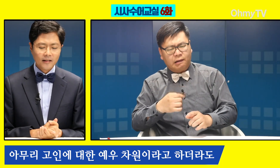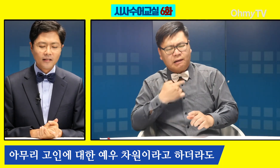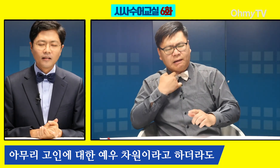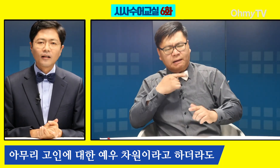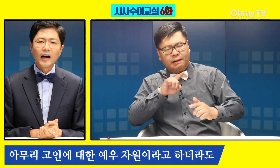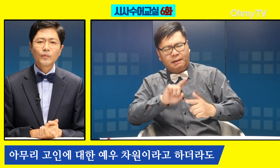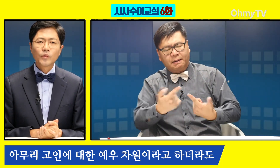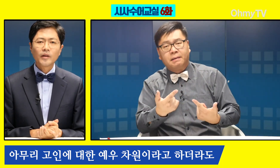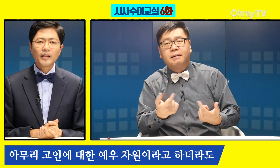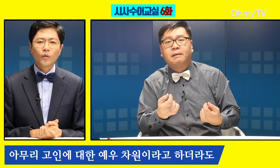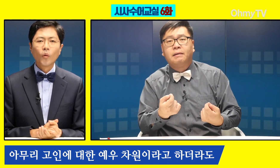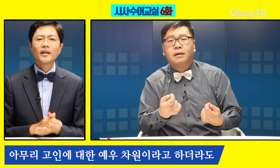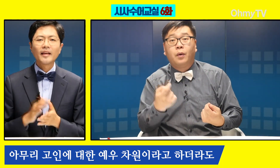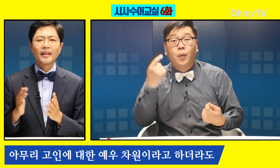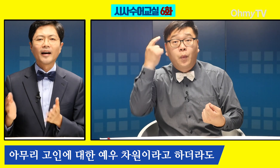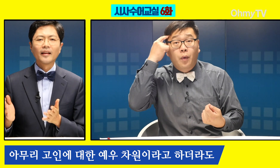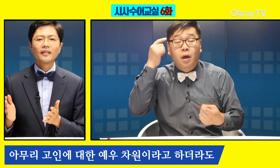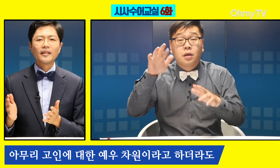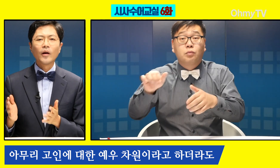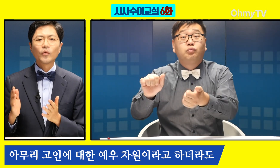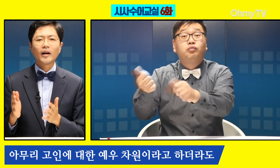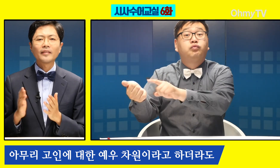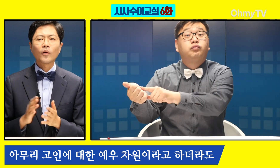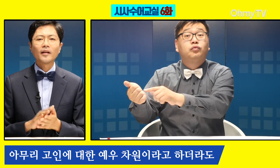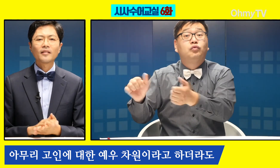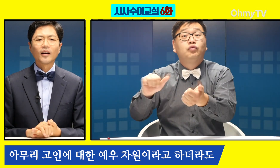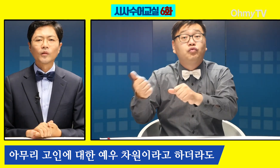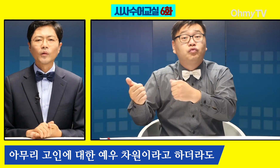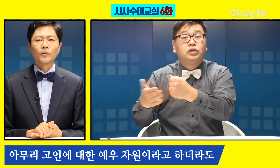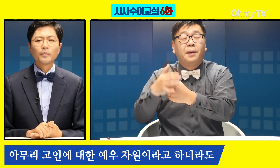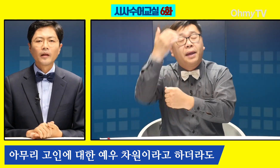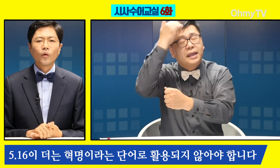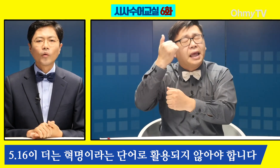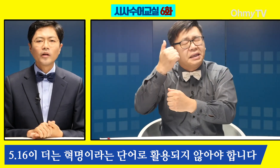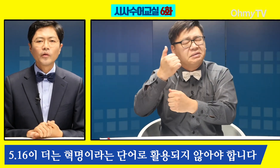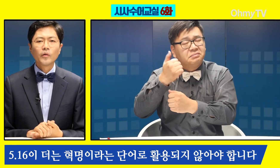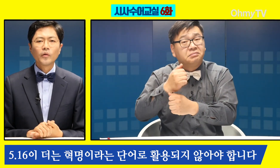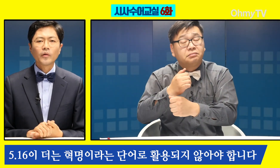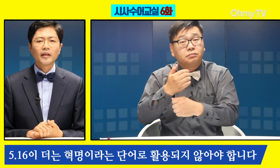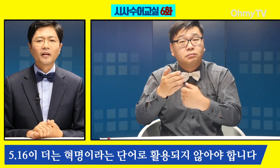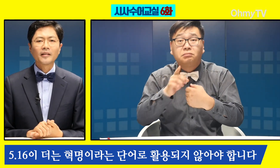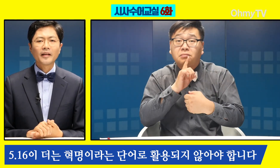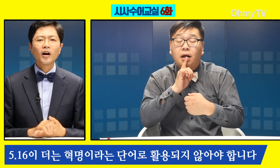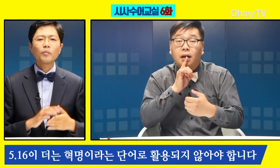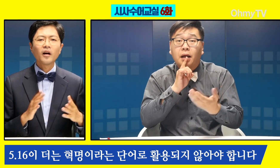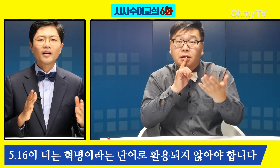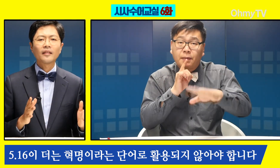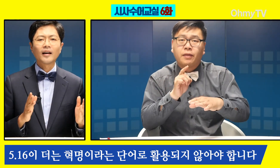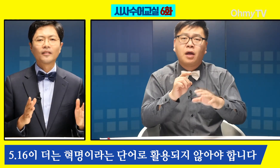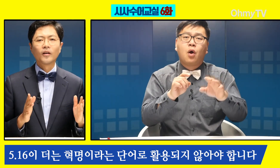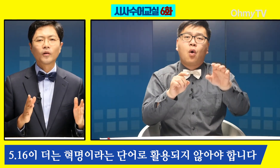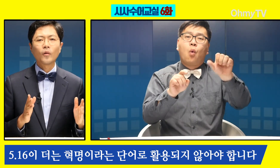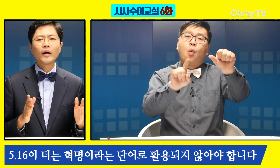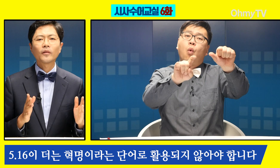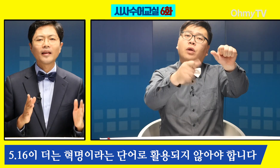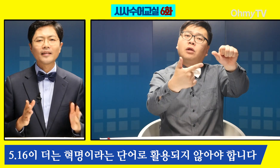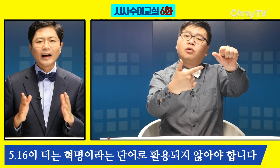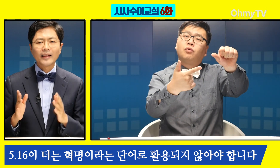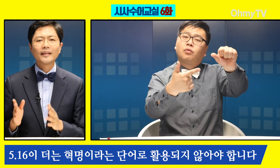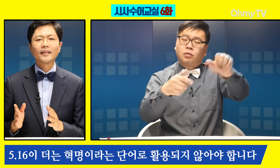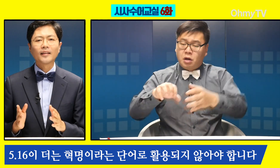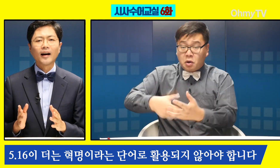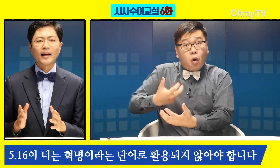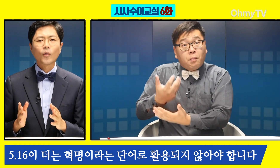생각합니다. 아무리 고인에 대한 예우를 한다고 할지라도 5.16이 더 이상 혁명이란 단어로